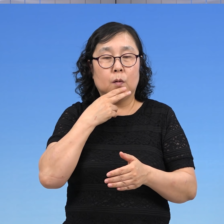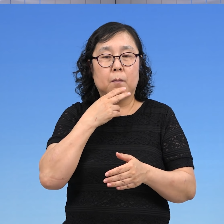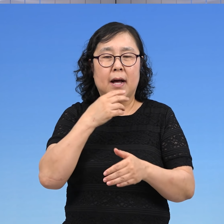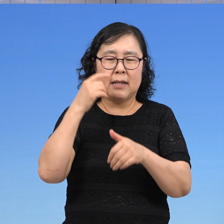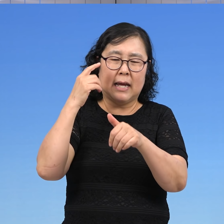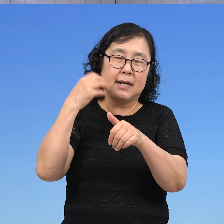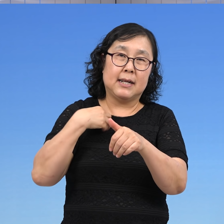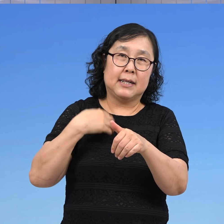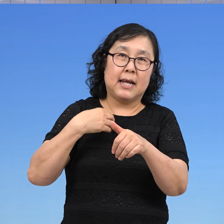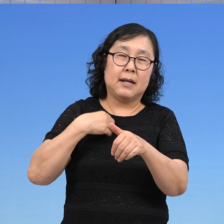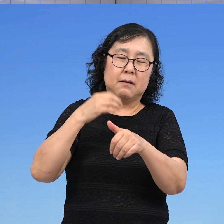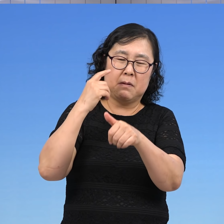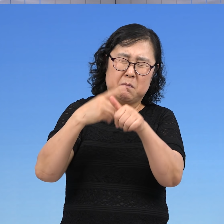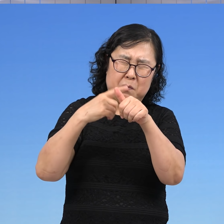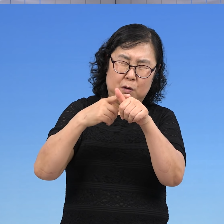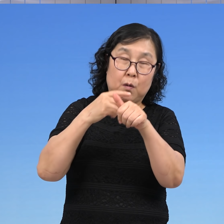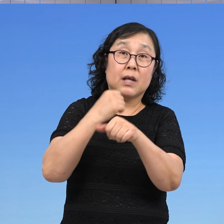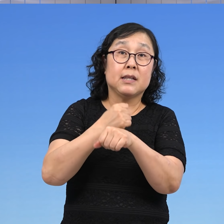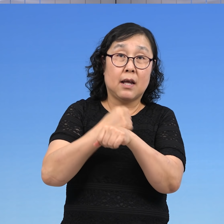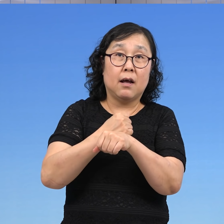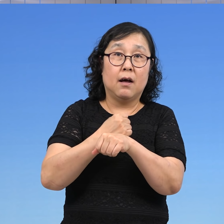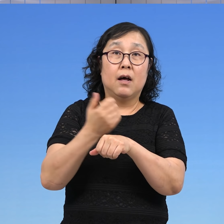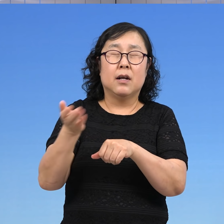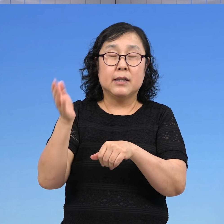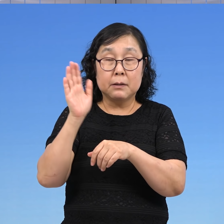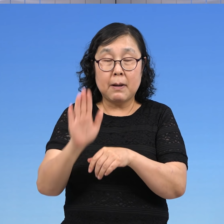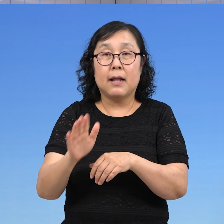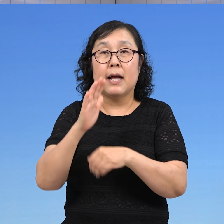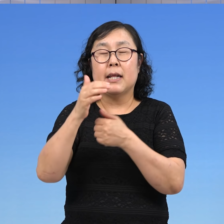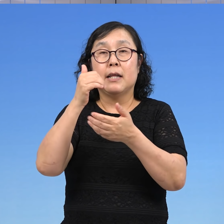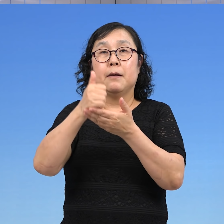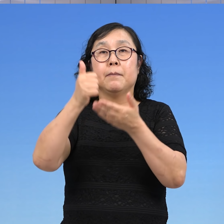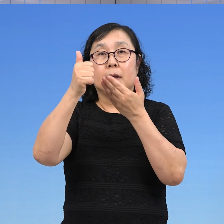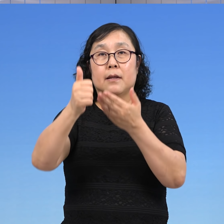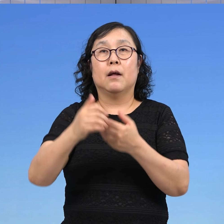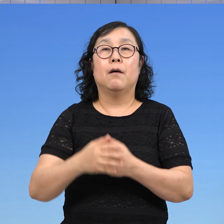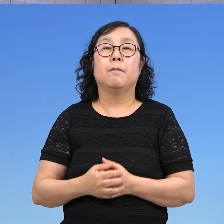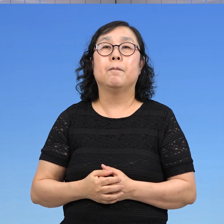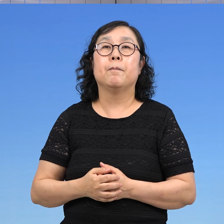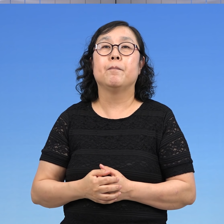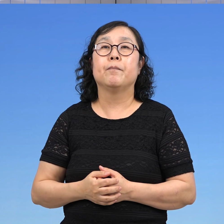그렇게 시작한 거 아닙니까 하나님이